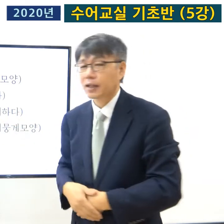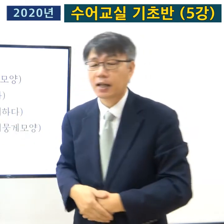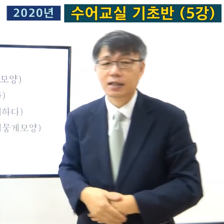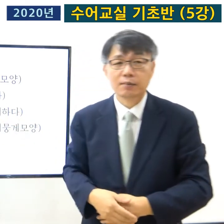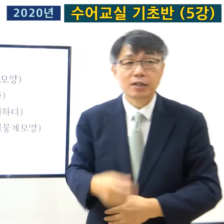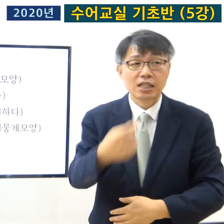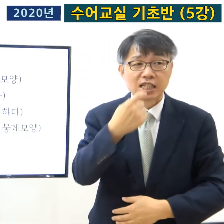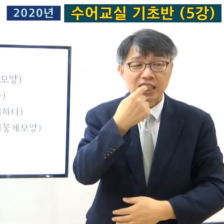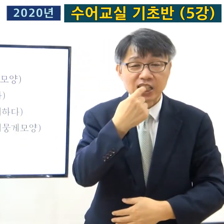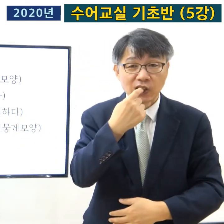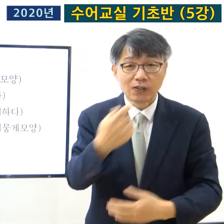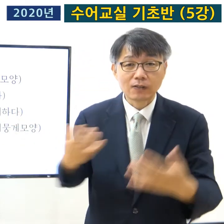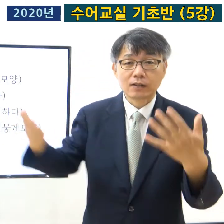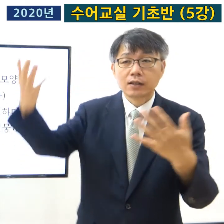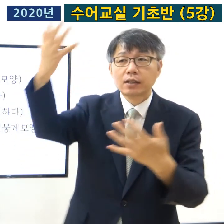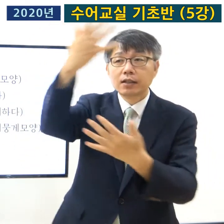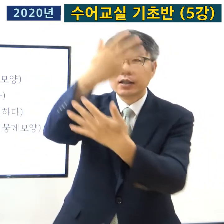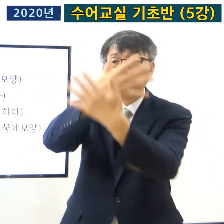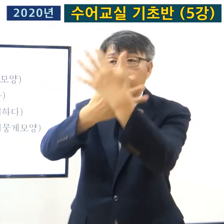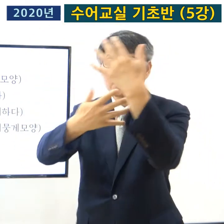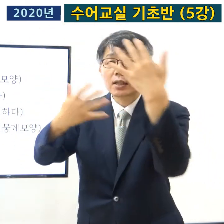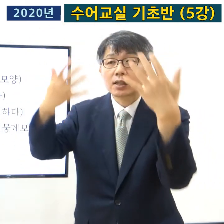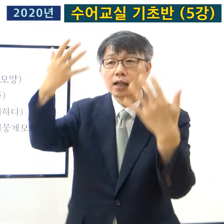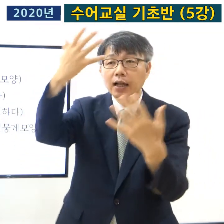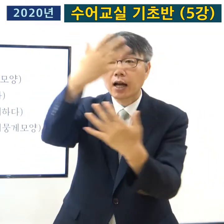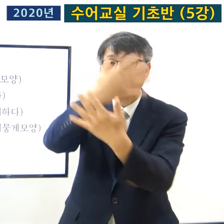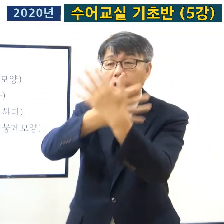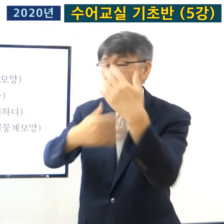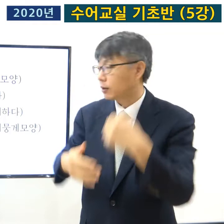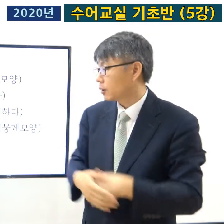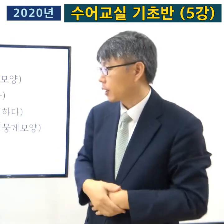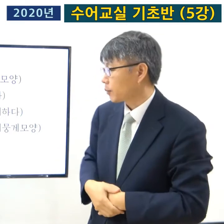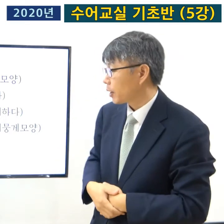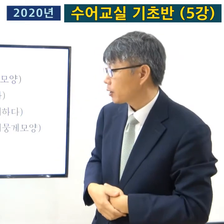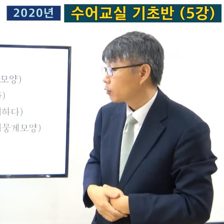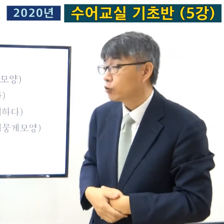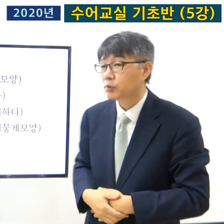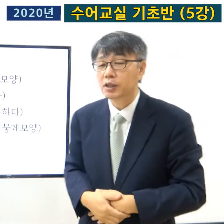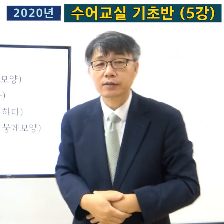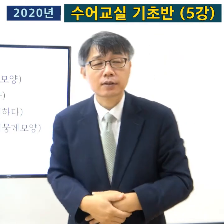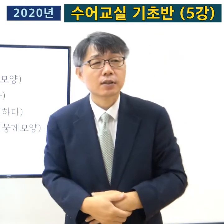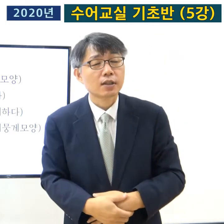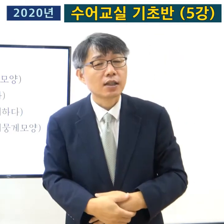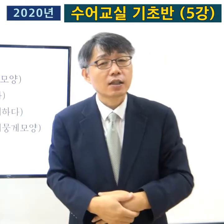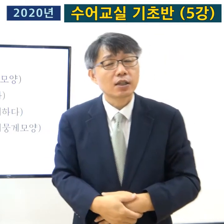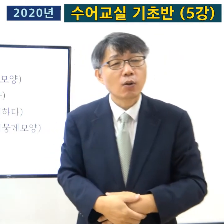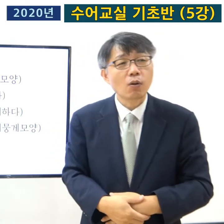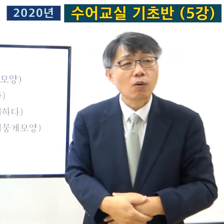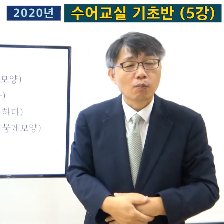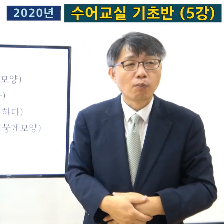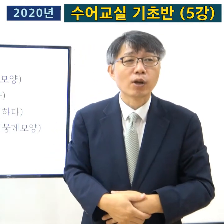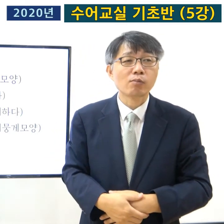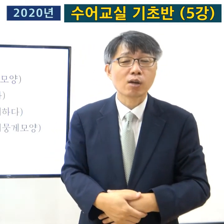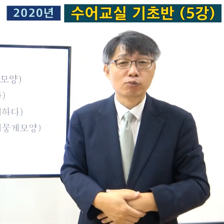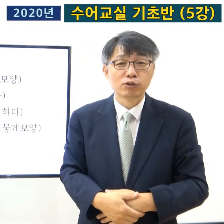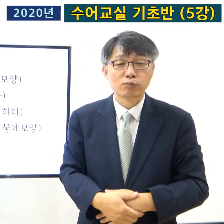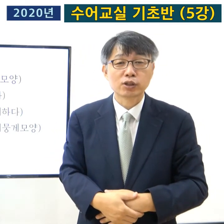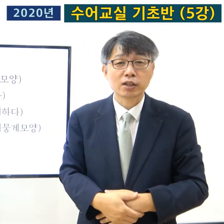같이 하면 희고 희미하다. 그 다음에 구름은 희고 뭉게뭉게 뭉쳐있는